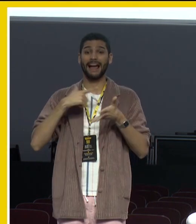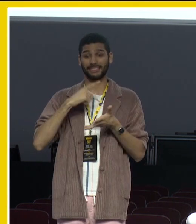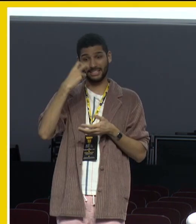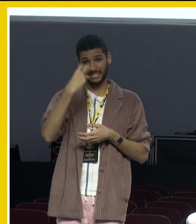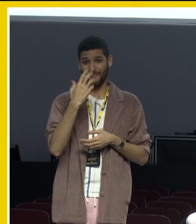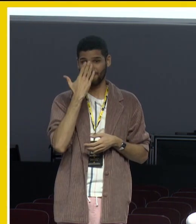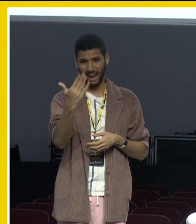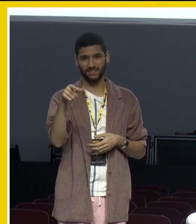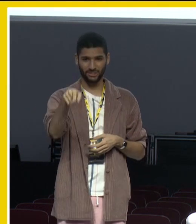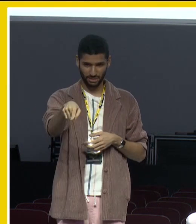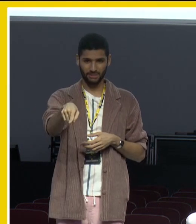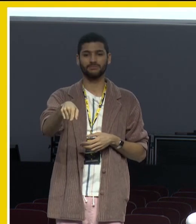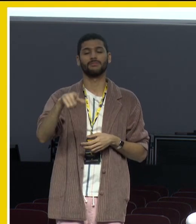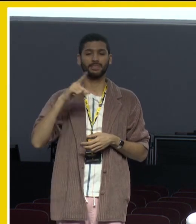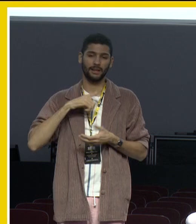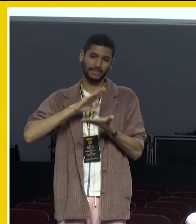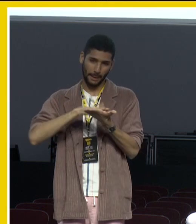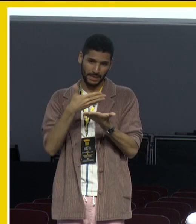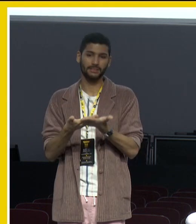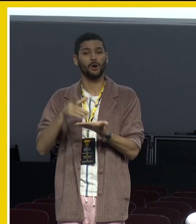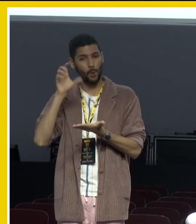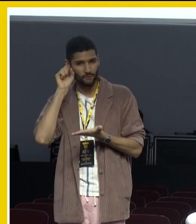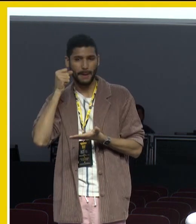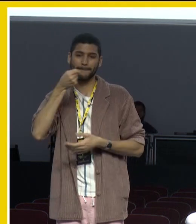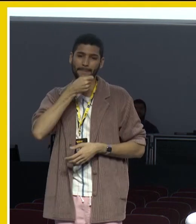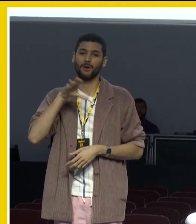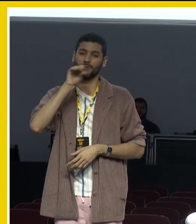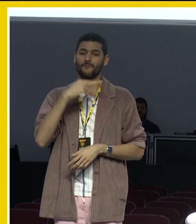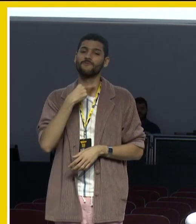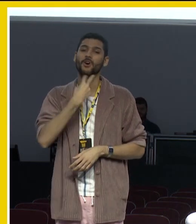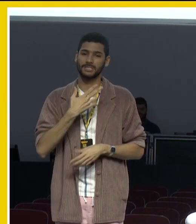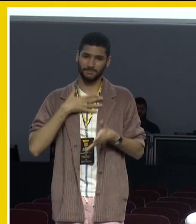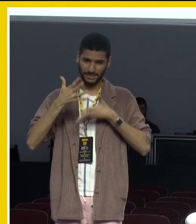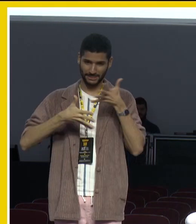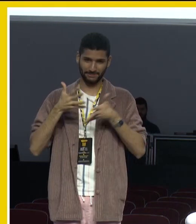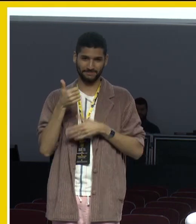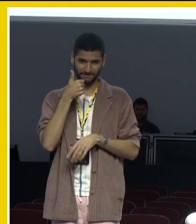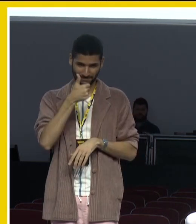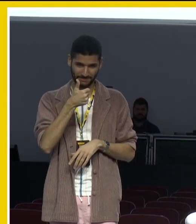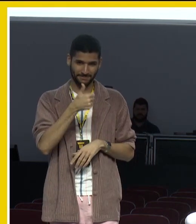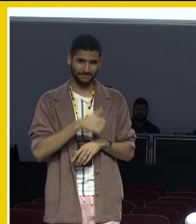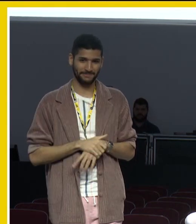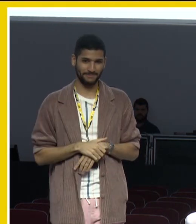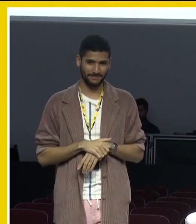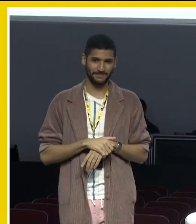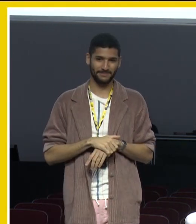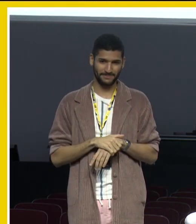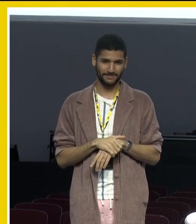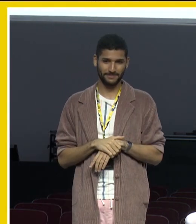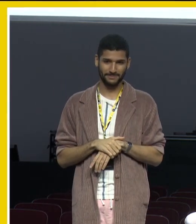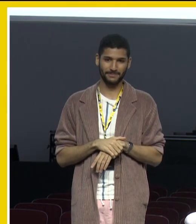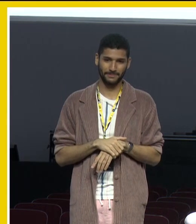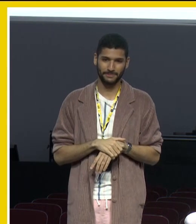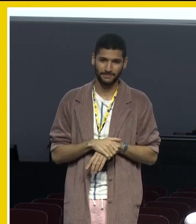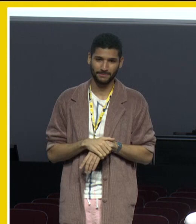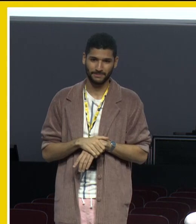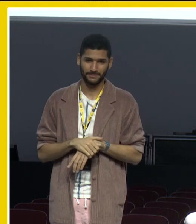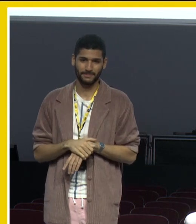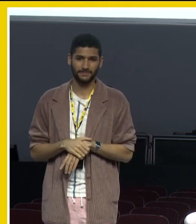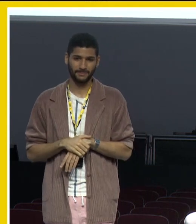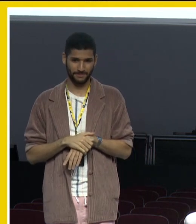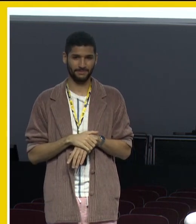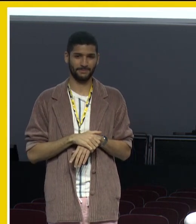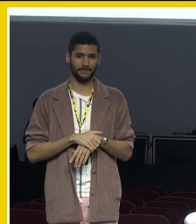eu estou finalizando agora de frente para o intérprete de libras e ele está ouvindo ele está vendo a minha finalização e fazendo a